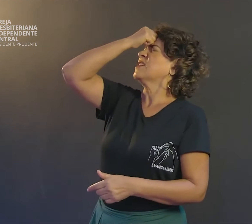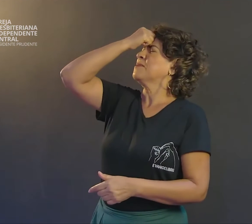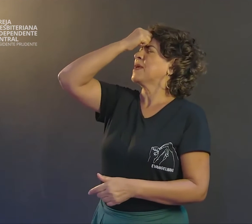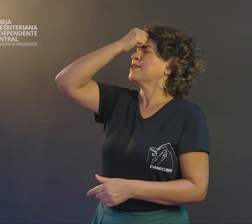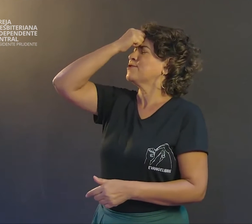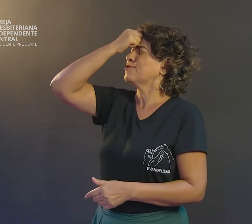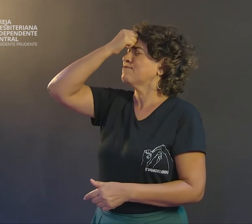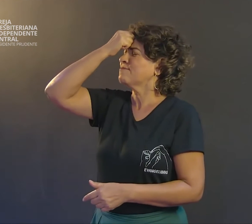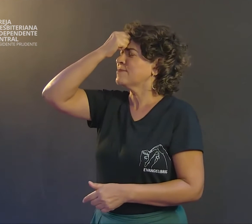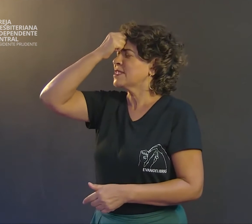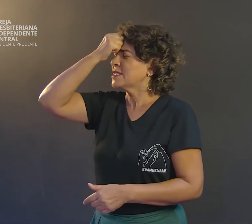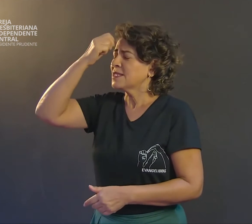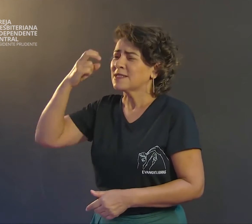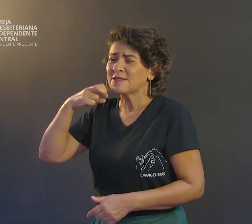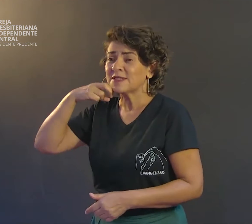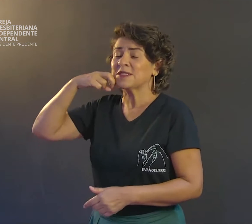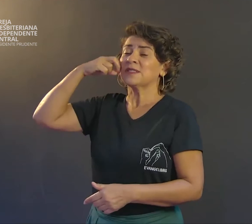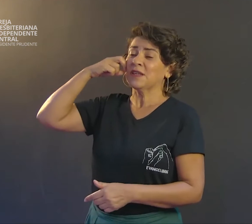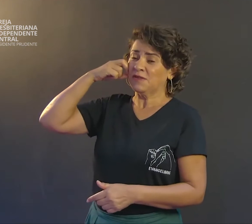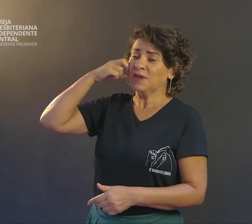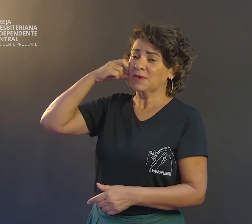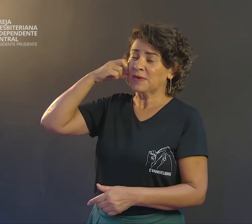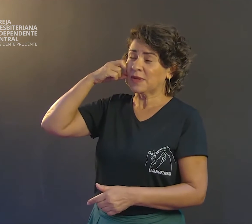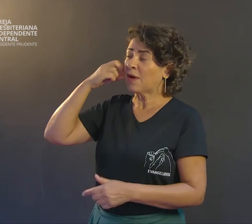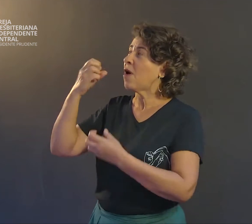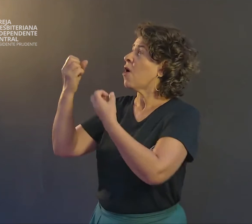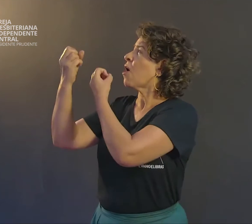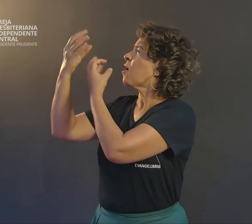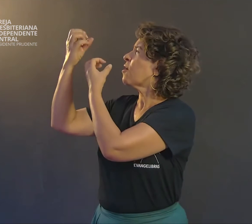pecado, arrependendo-se e confessando a Deus.